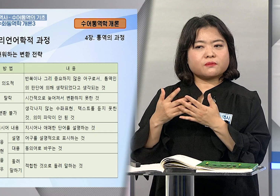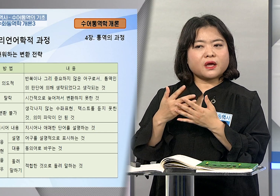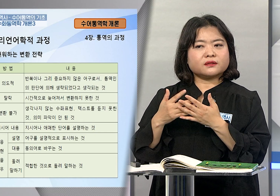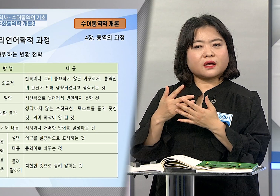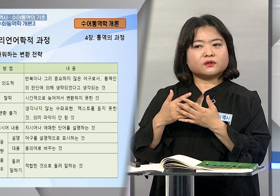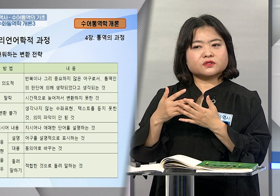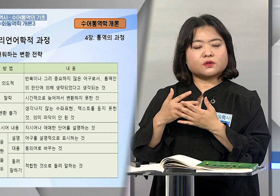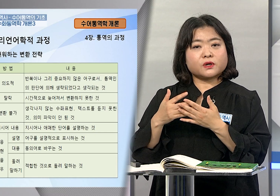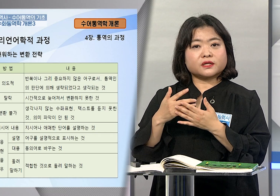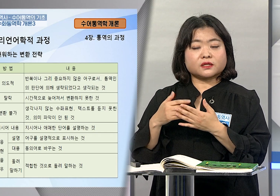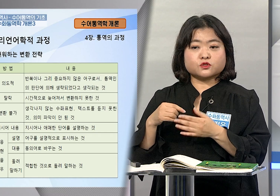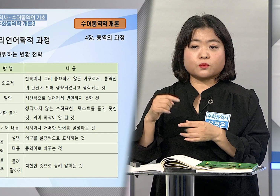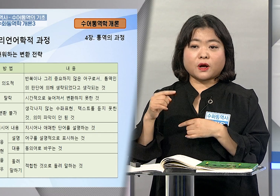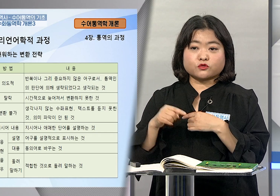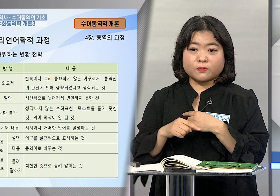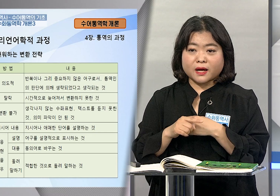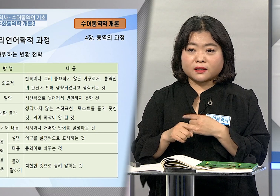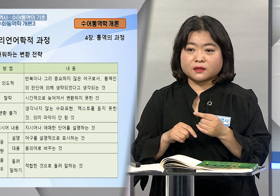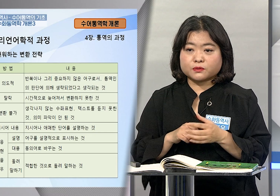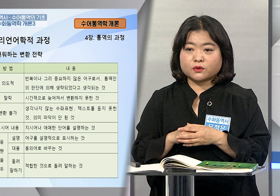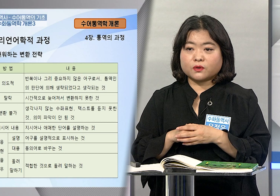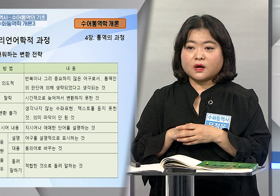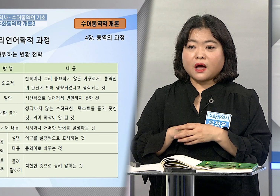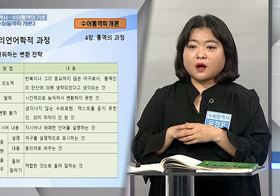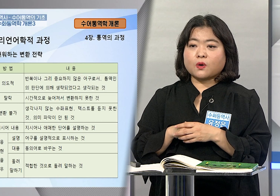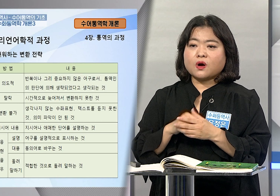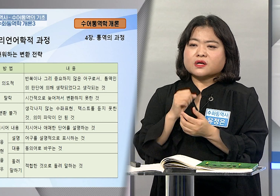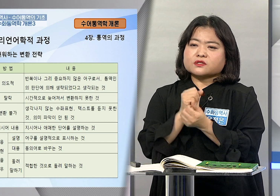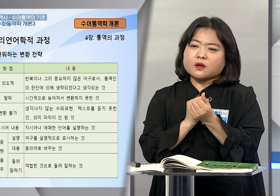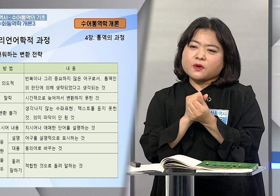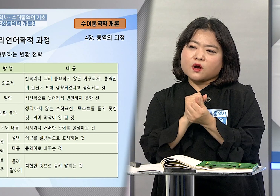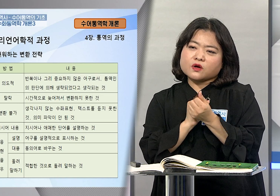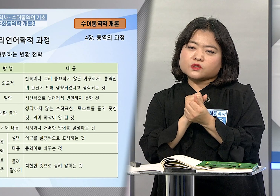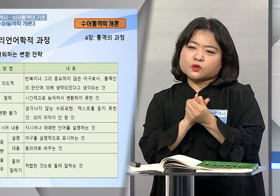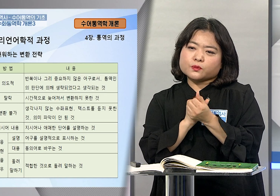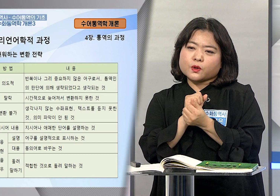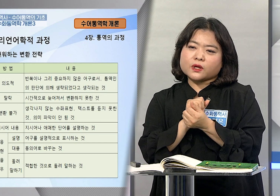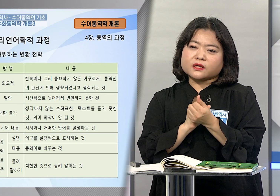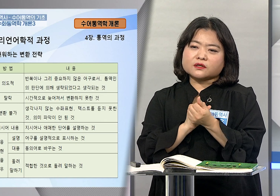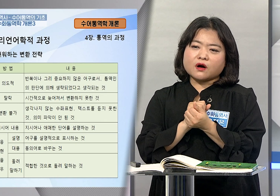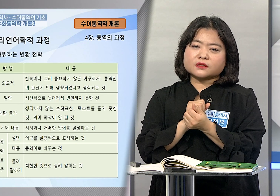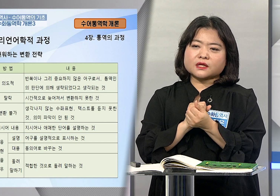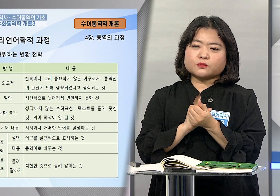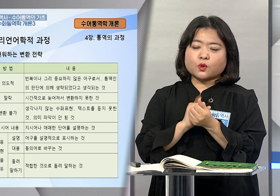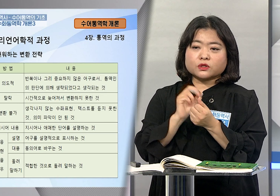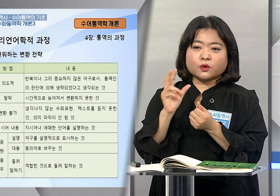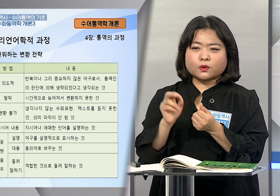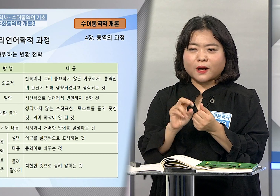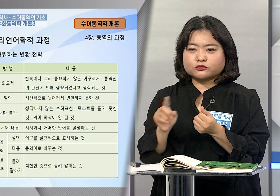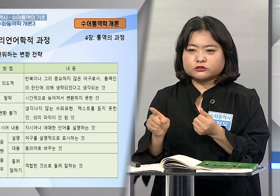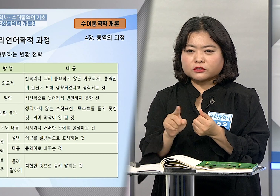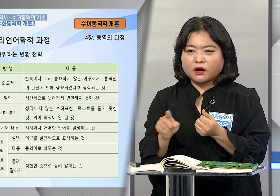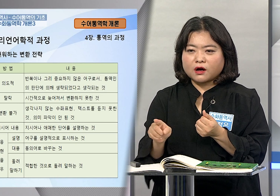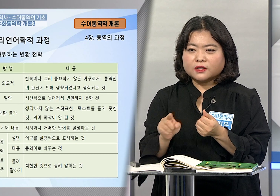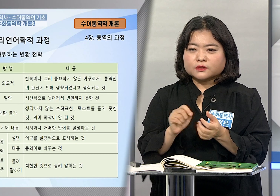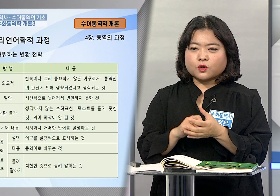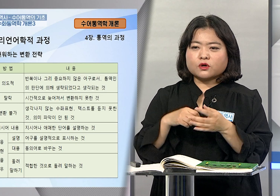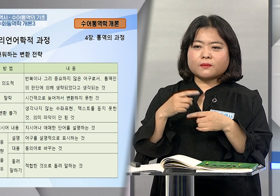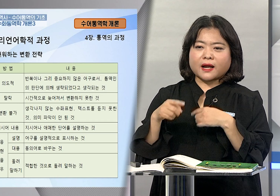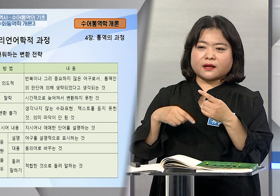애매한 단어를 설명할 때는 좀 바꾸어 말하는 게 필요하고 설명적으로 표현하는 거, 그다음 동의어로 바꾸는 거, 돌려 말하는